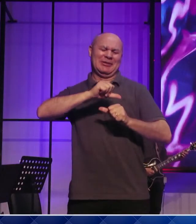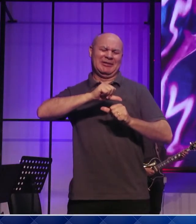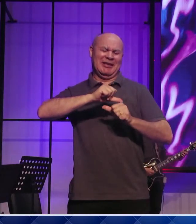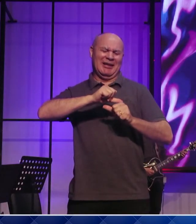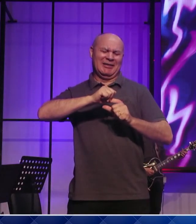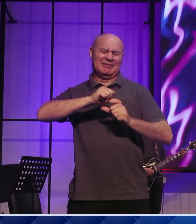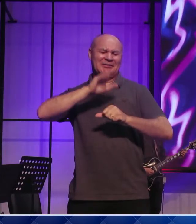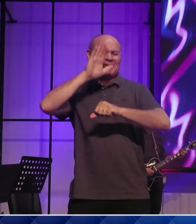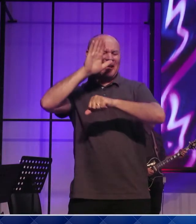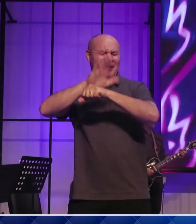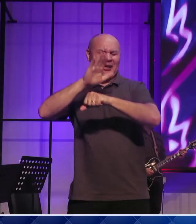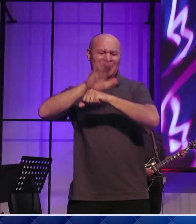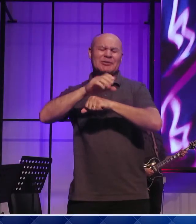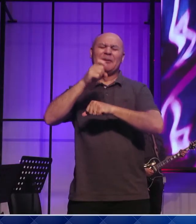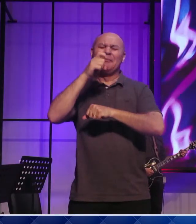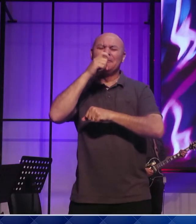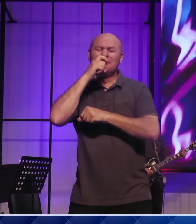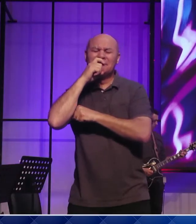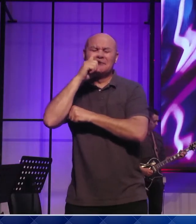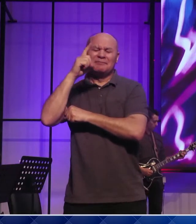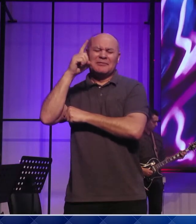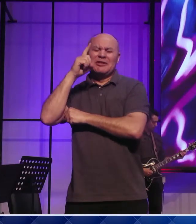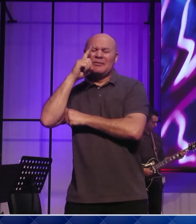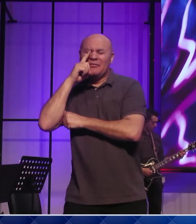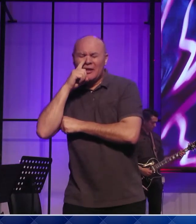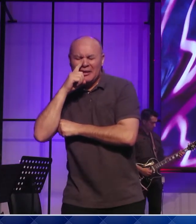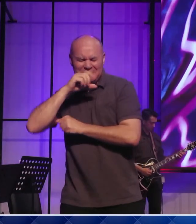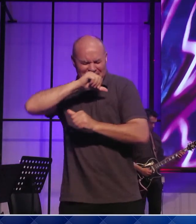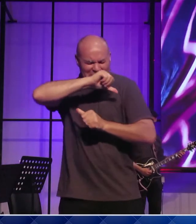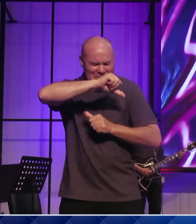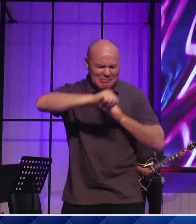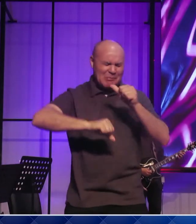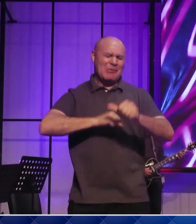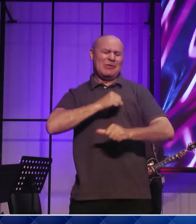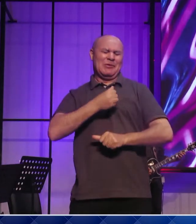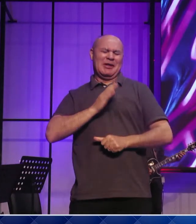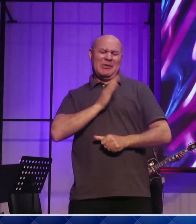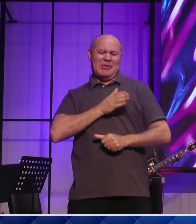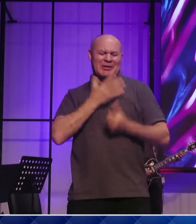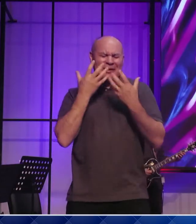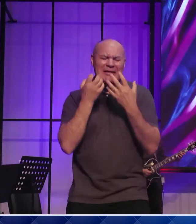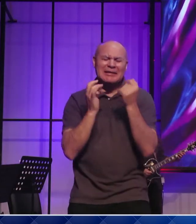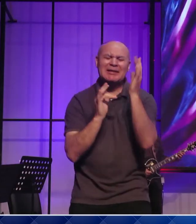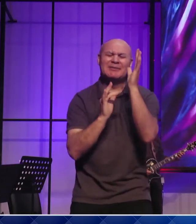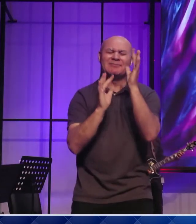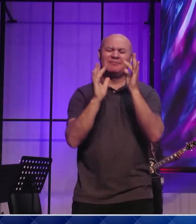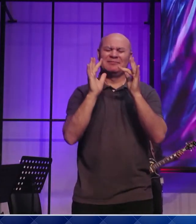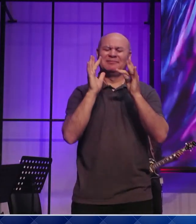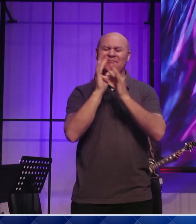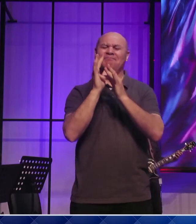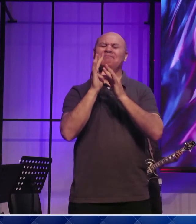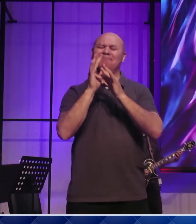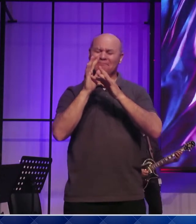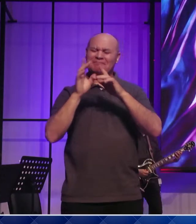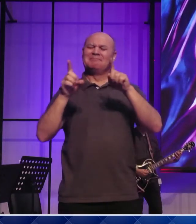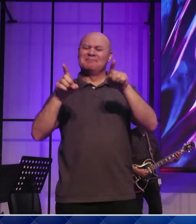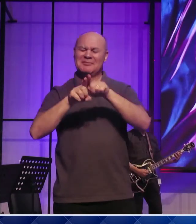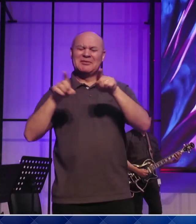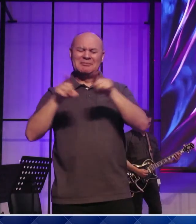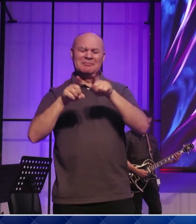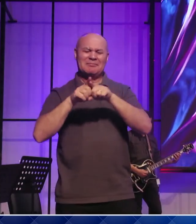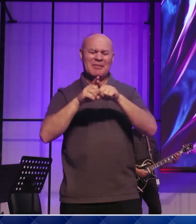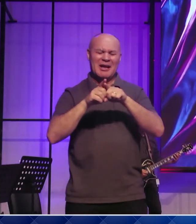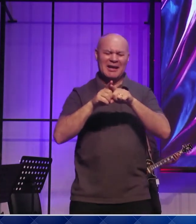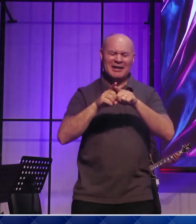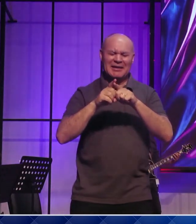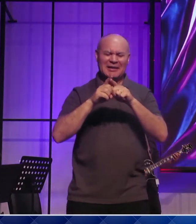pais aos filhos e dos filhos aos pais, converta o coração, Senhor Deus, da igreja